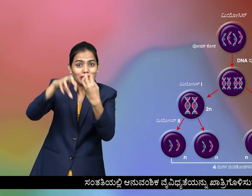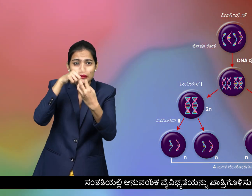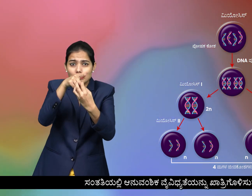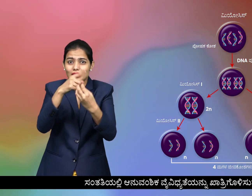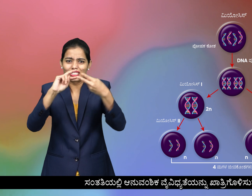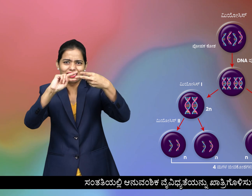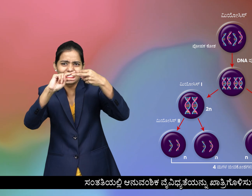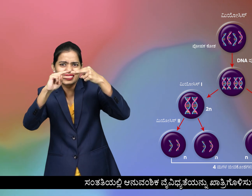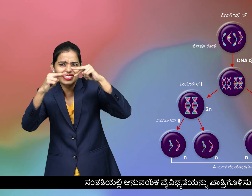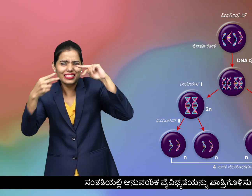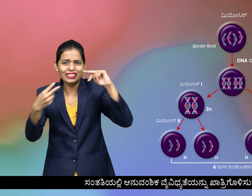ವೈವಿಧ್ಯತೆಯನ್ನ ಖಾತ್ರಿಗೊಳಿಸುತ್ತೆ.